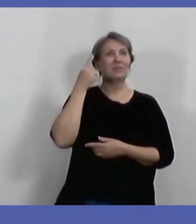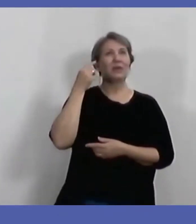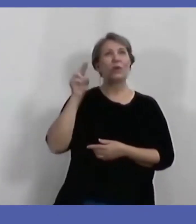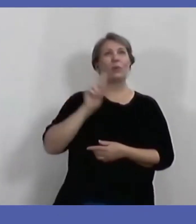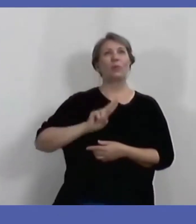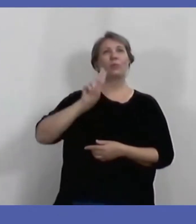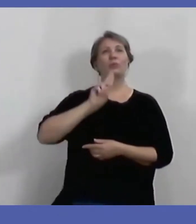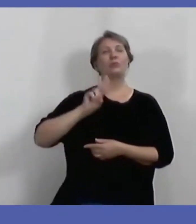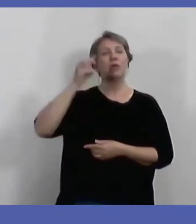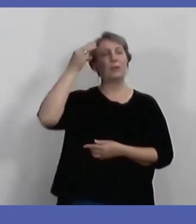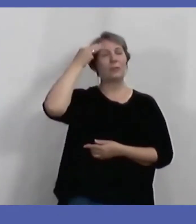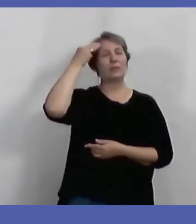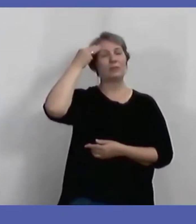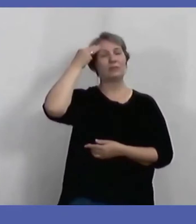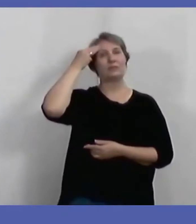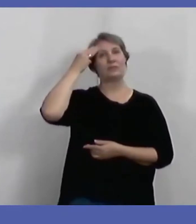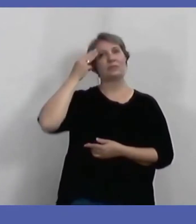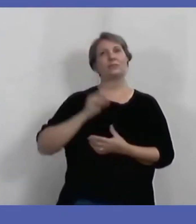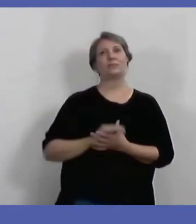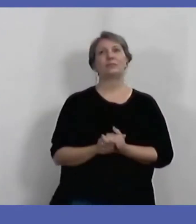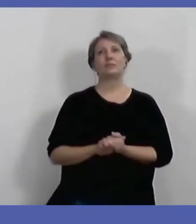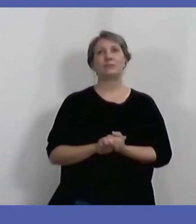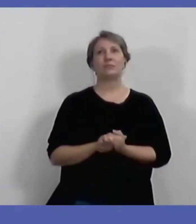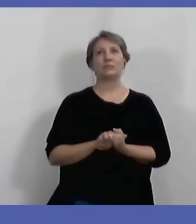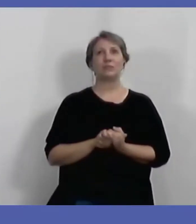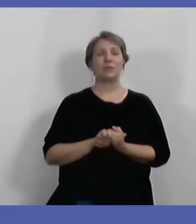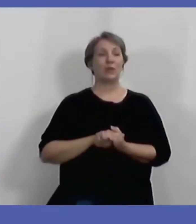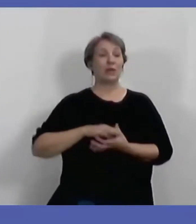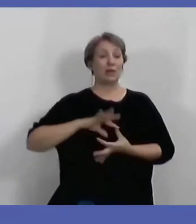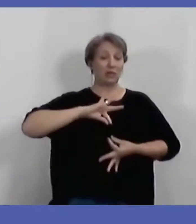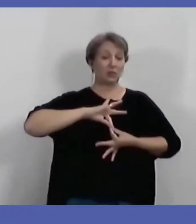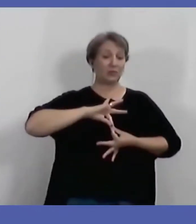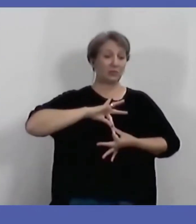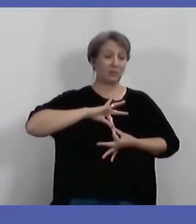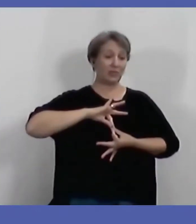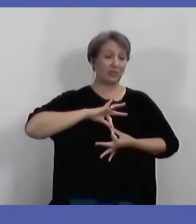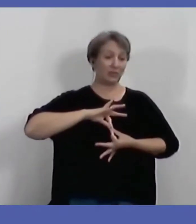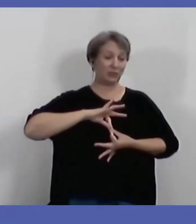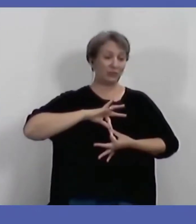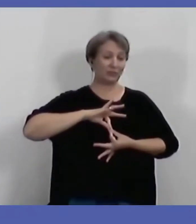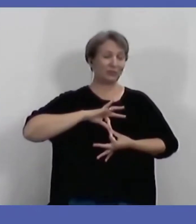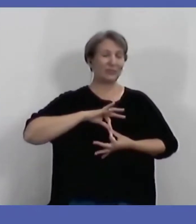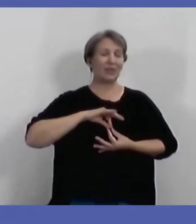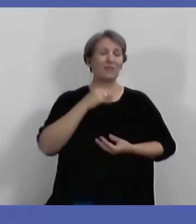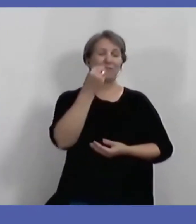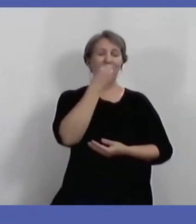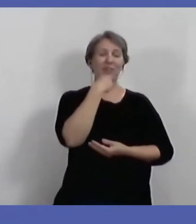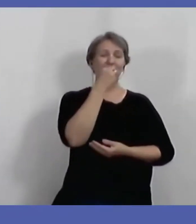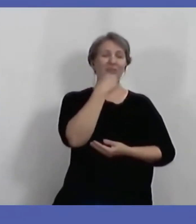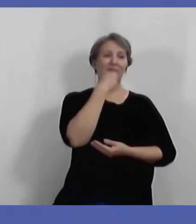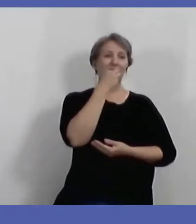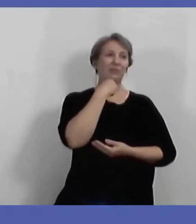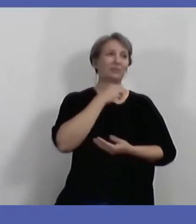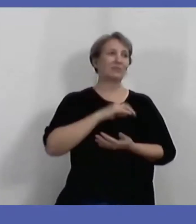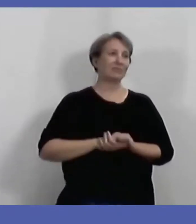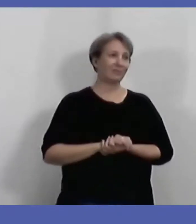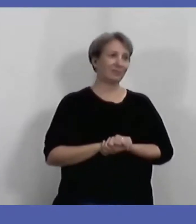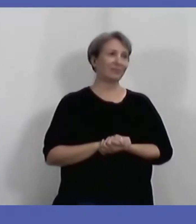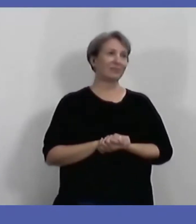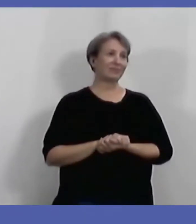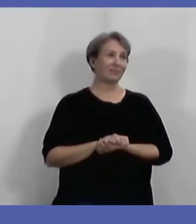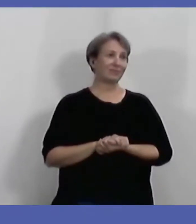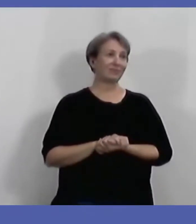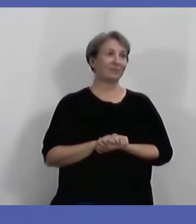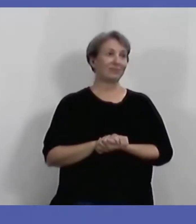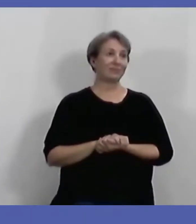espírito humano foi amortecido. Mas Deus rapidamente pode